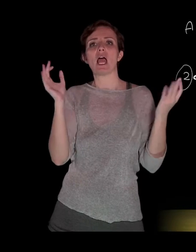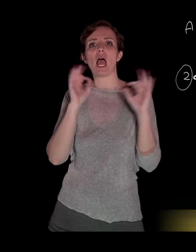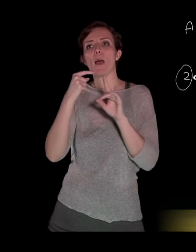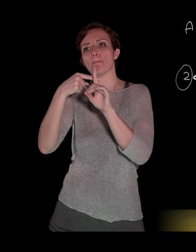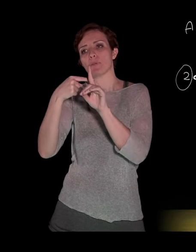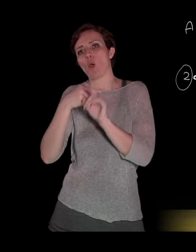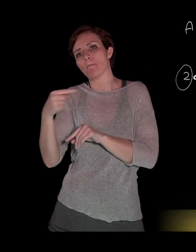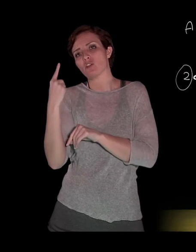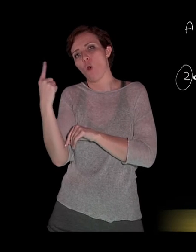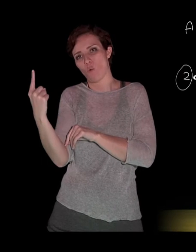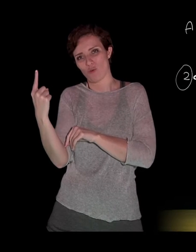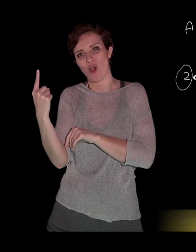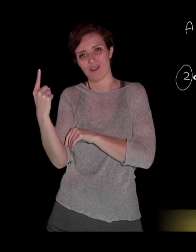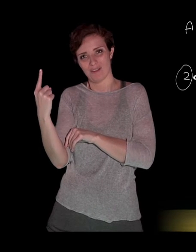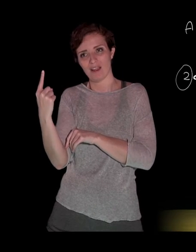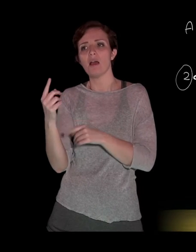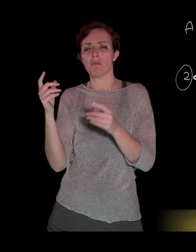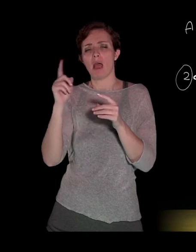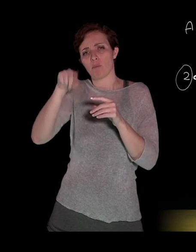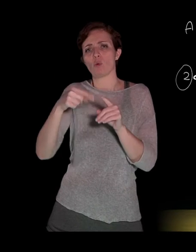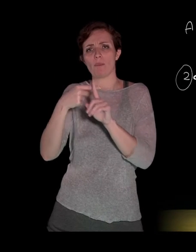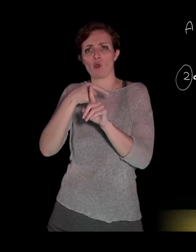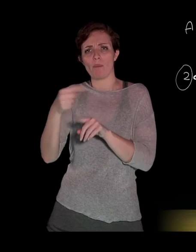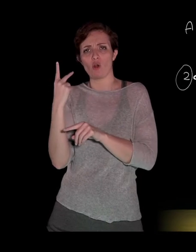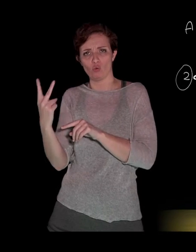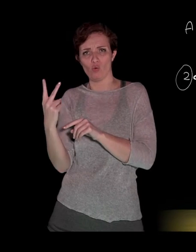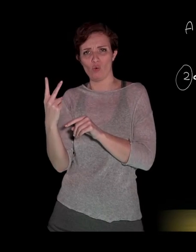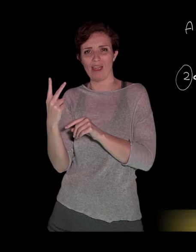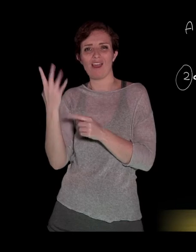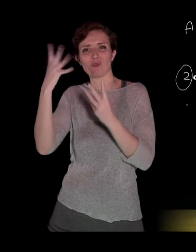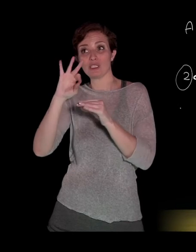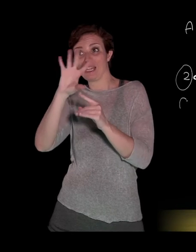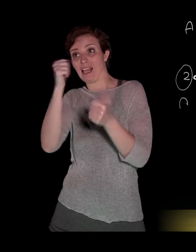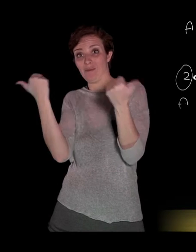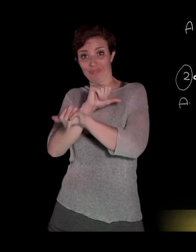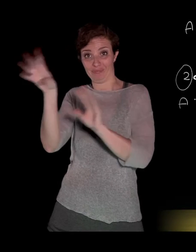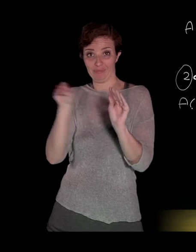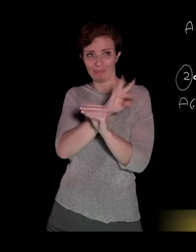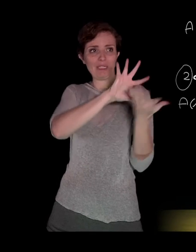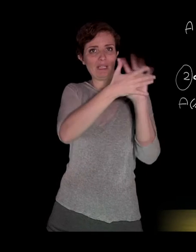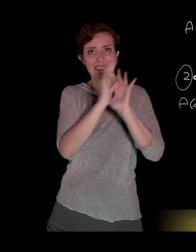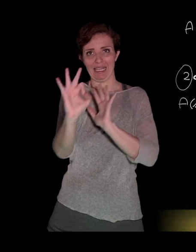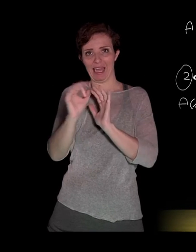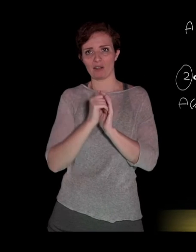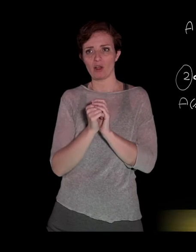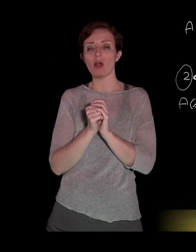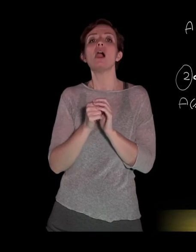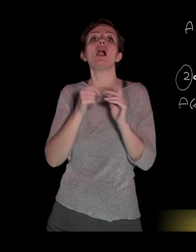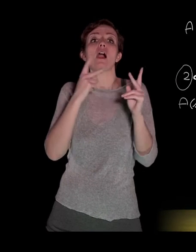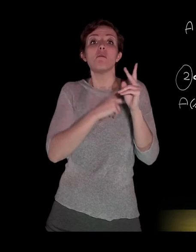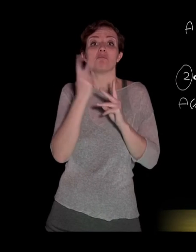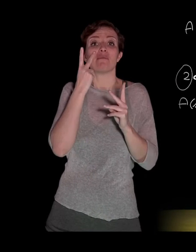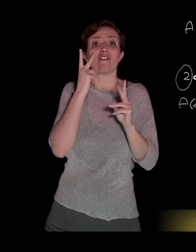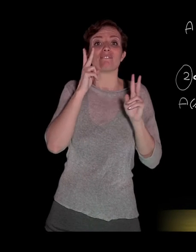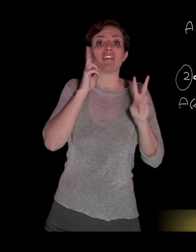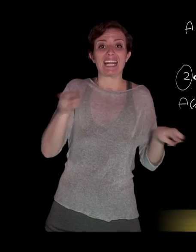a ricercare ma anche più o-2 allora per comodità andremo a cercare e a verificare se A1 Annulla il